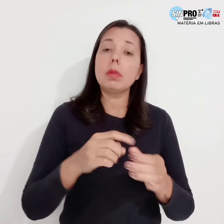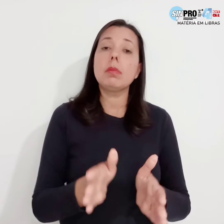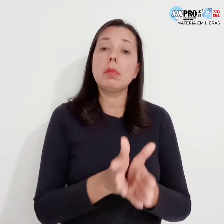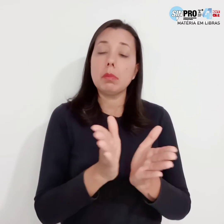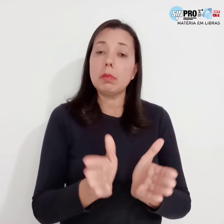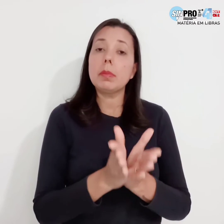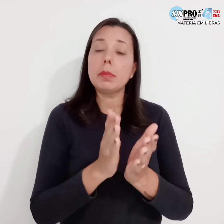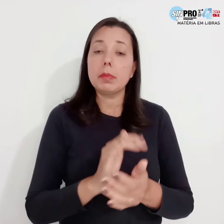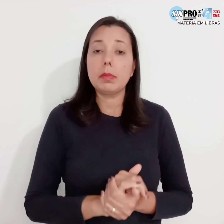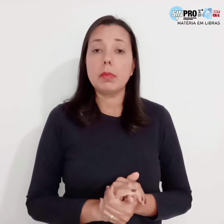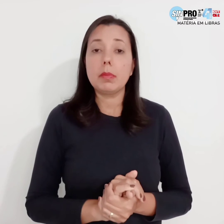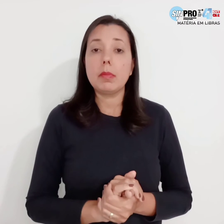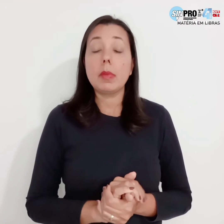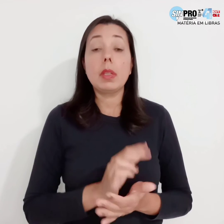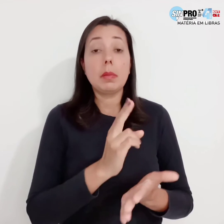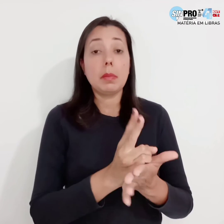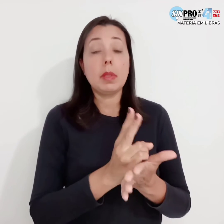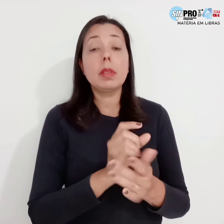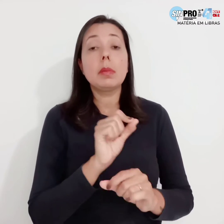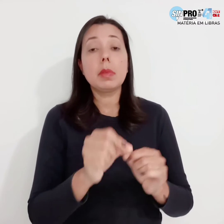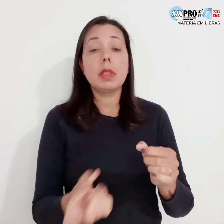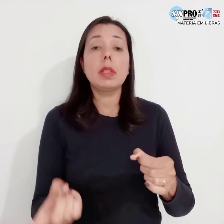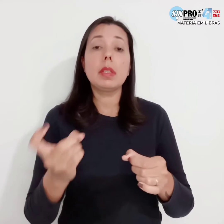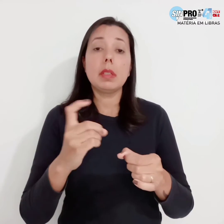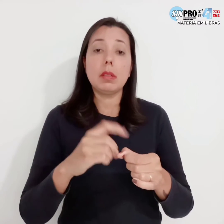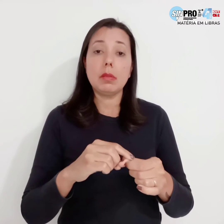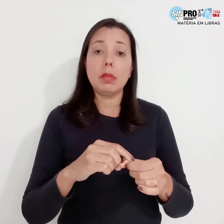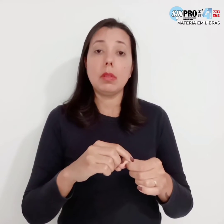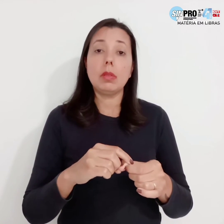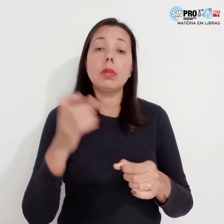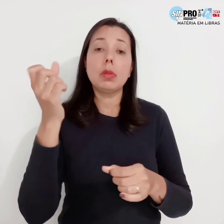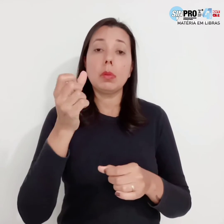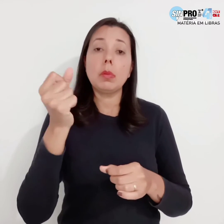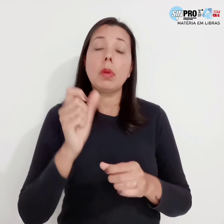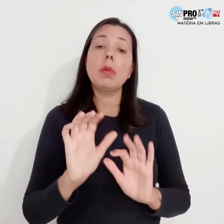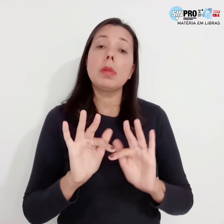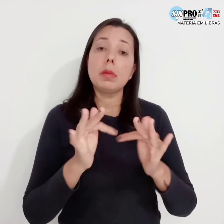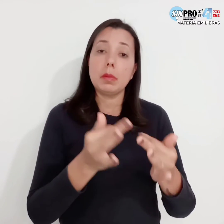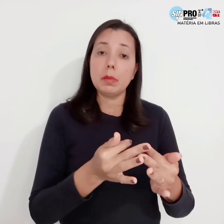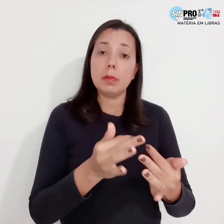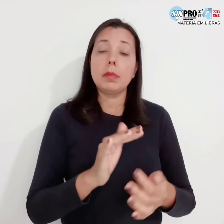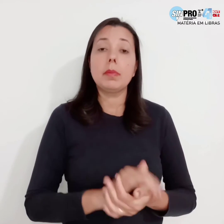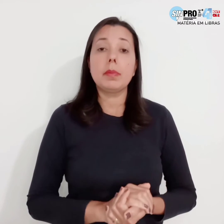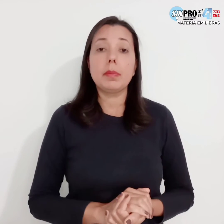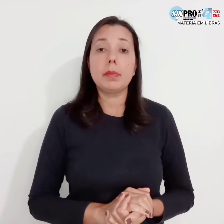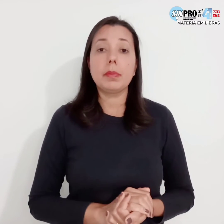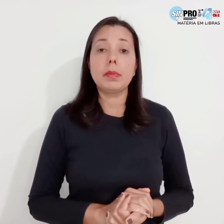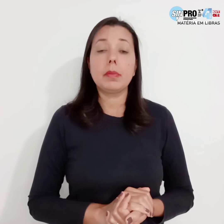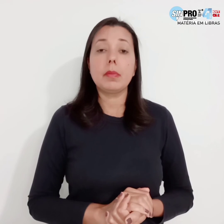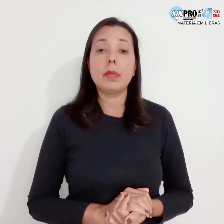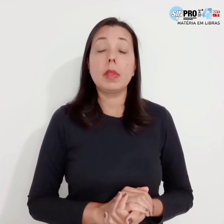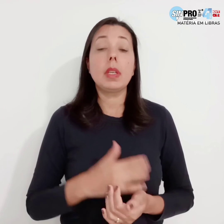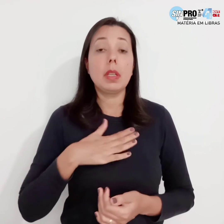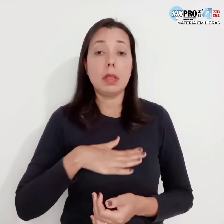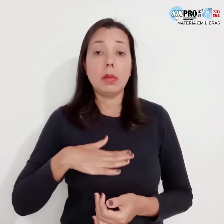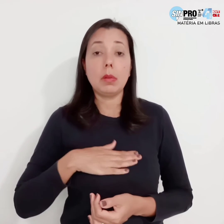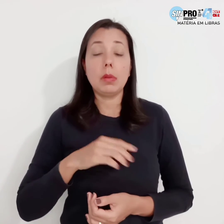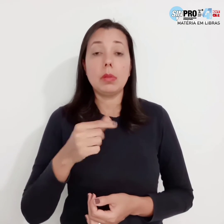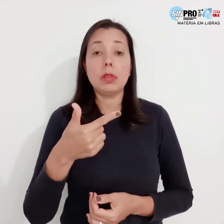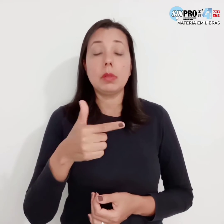pobreza, apesar da volta do Bolsa Família. Em agosto de 2020,